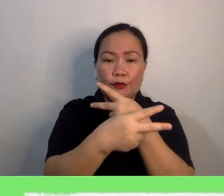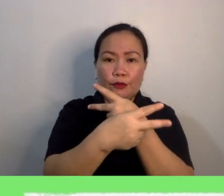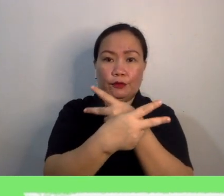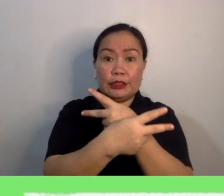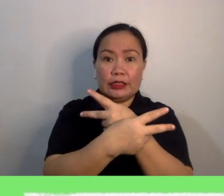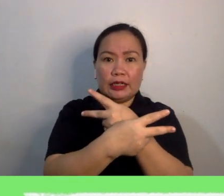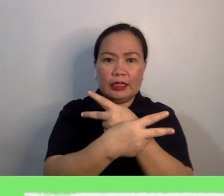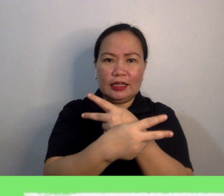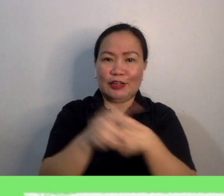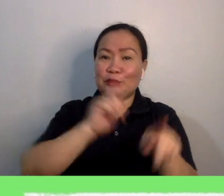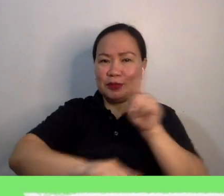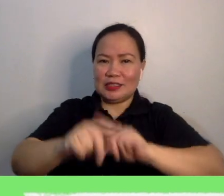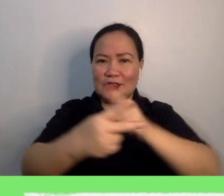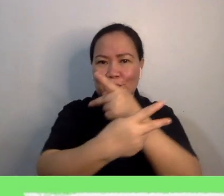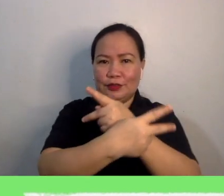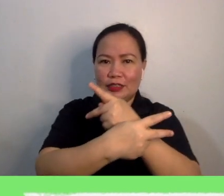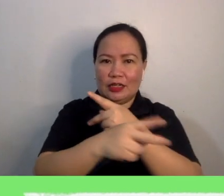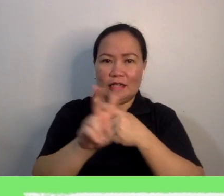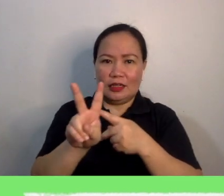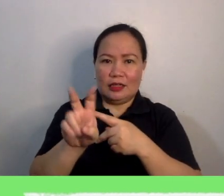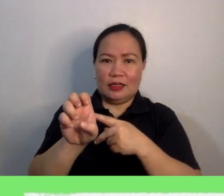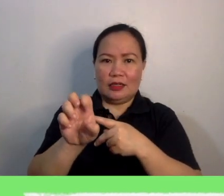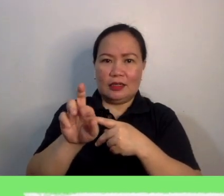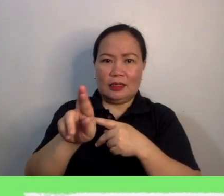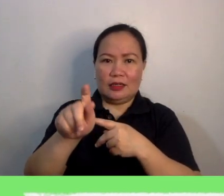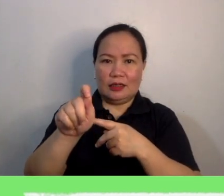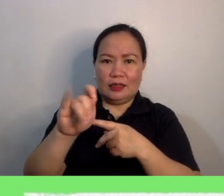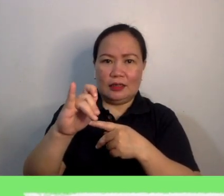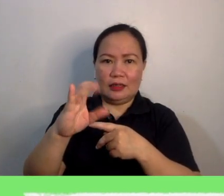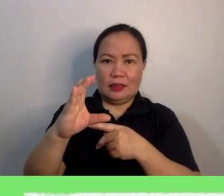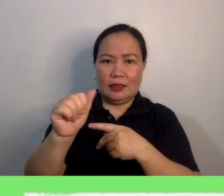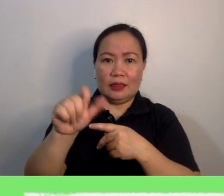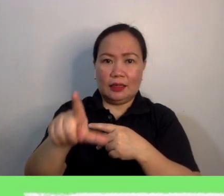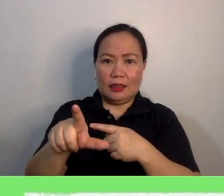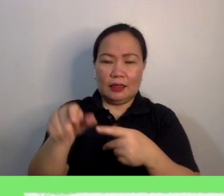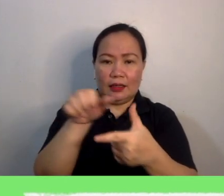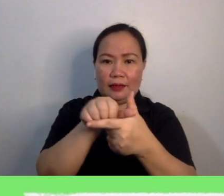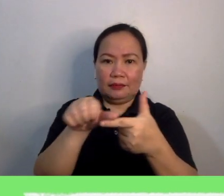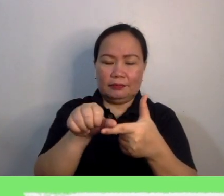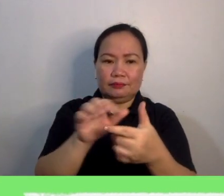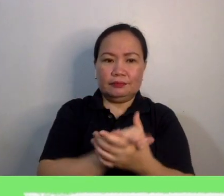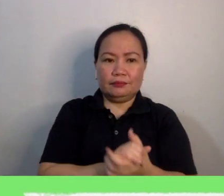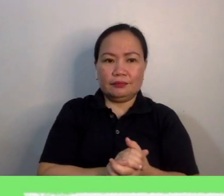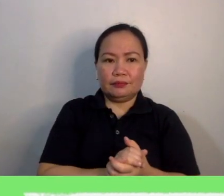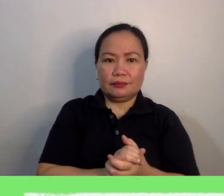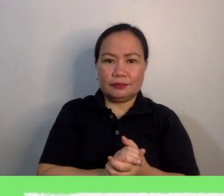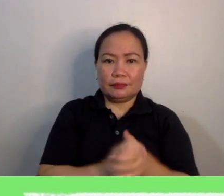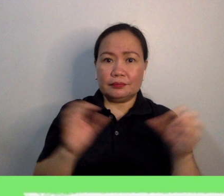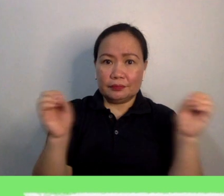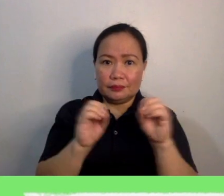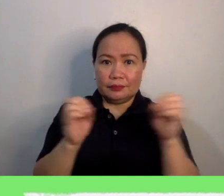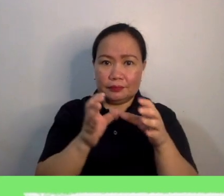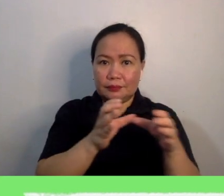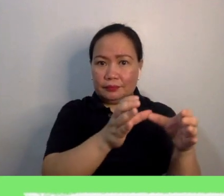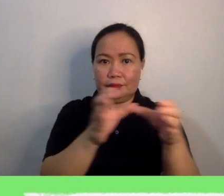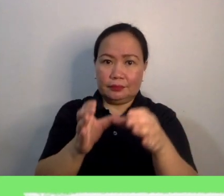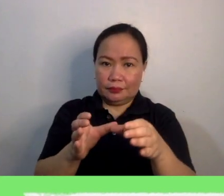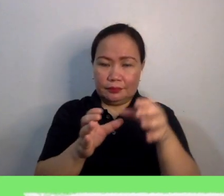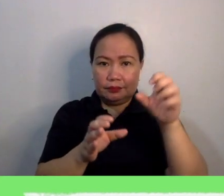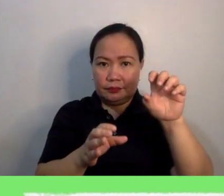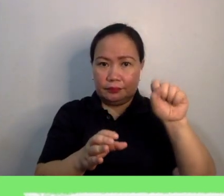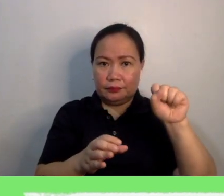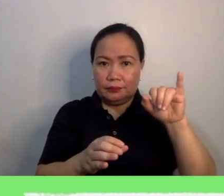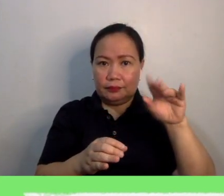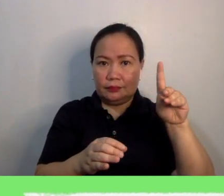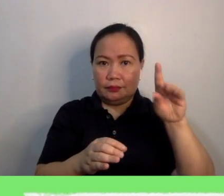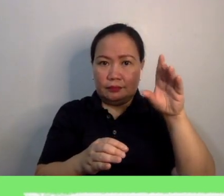angle 2, ito yung side ni angle 4. So, para malaman ninyo na vertical angle sila, wala po silang common side.